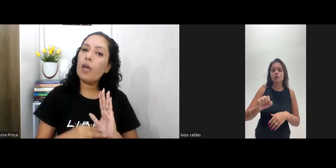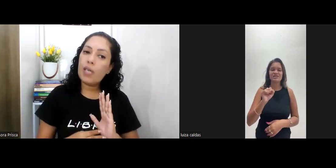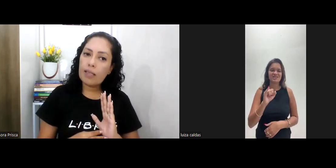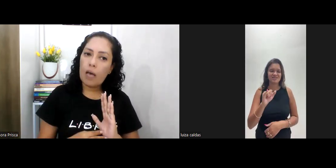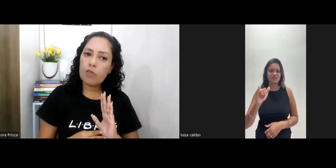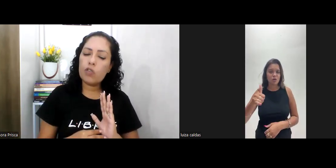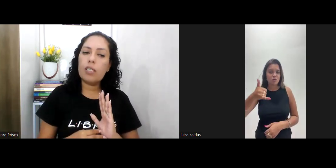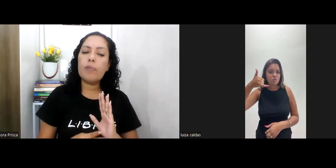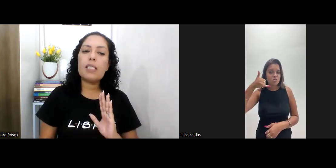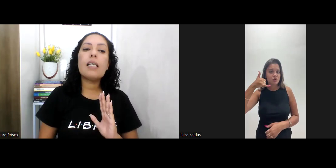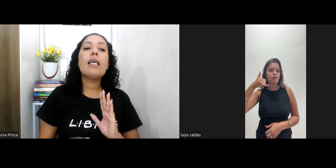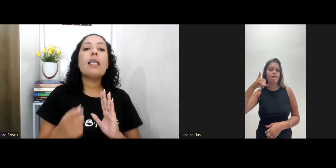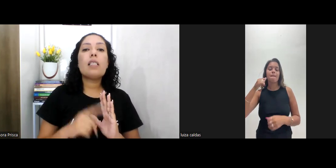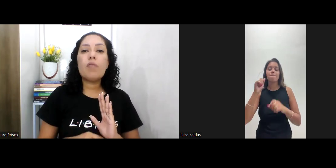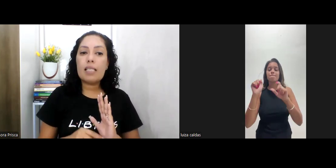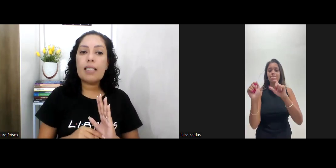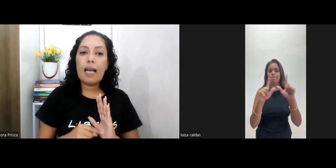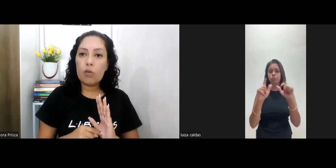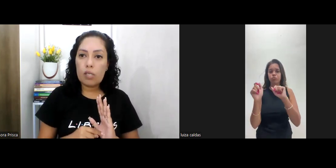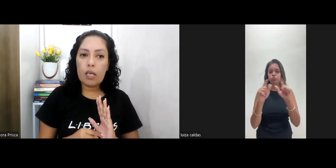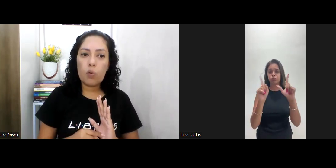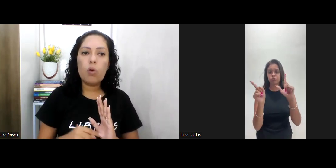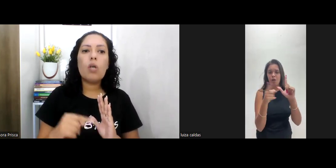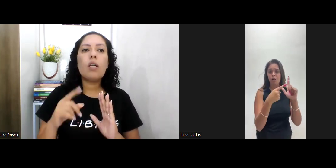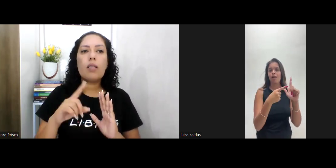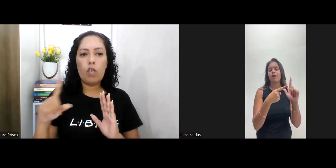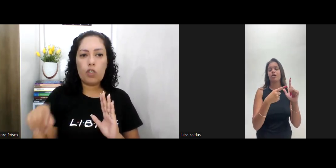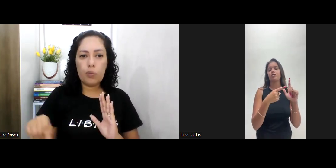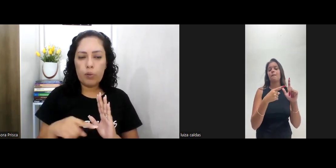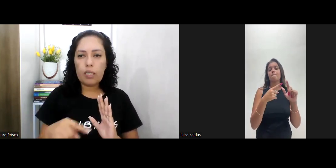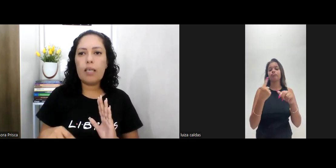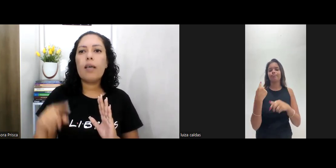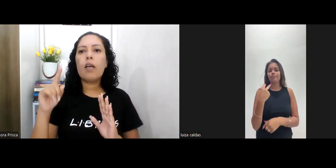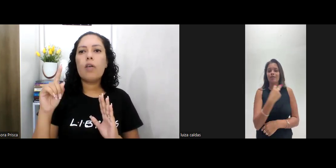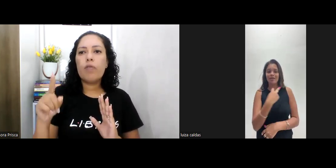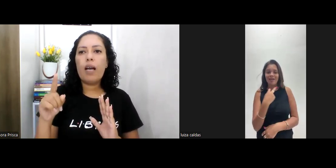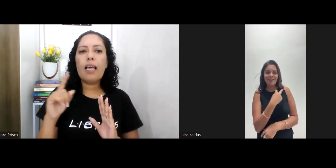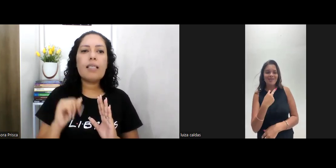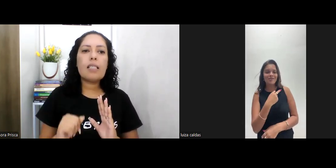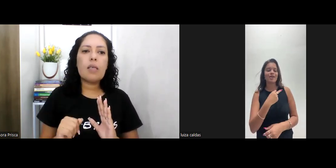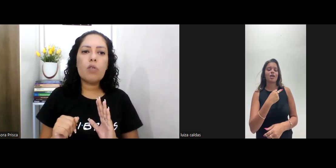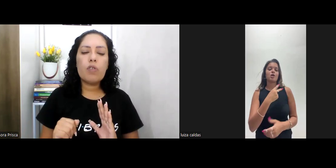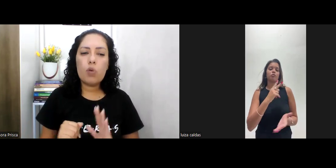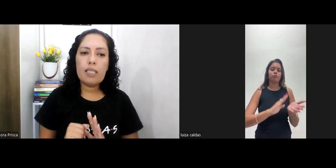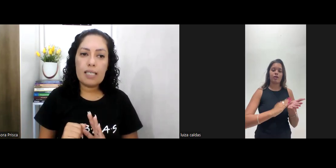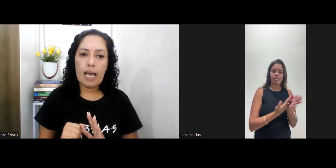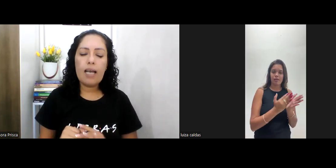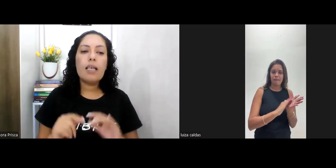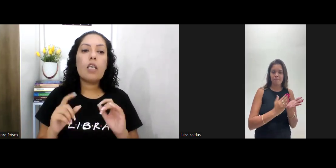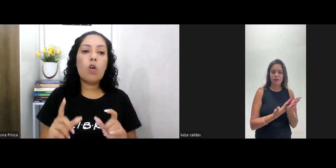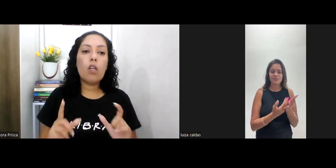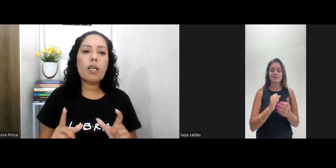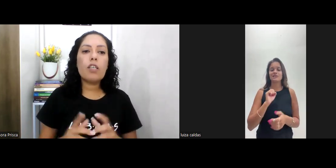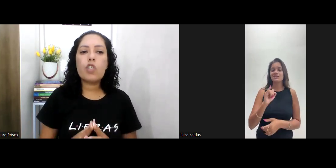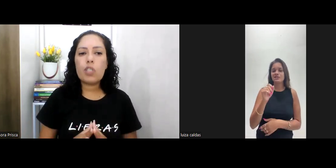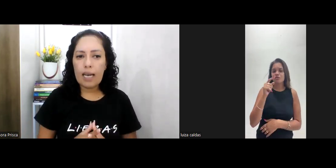vai ver eu e a intérprete de Libras. E se você está no seu notebook, vai lá em cima no visualizar